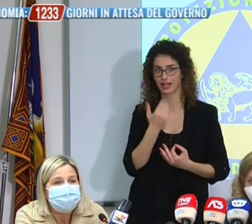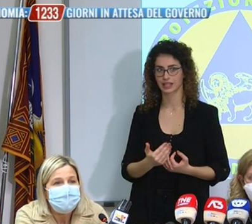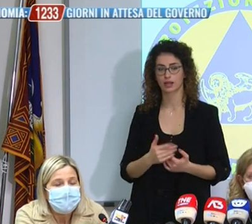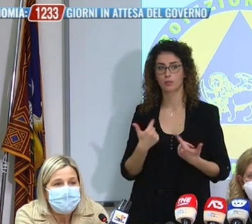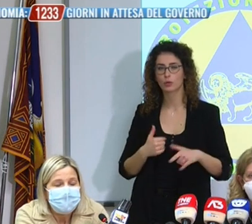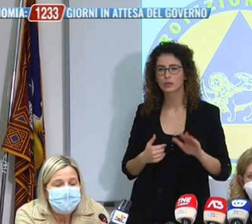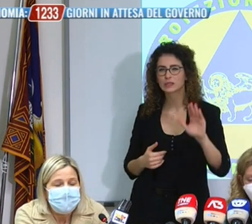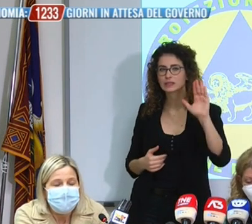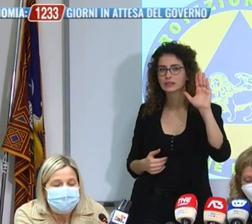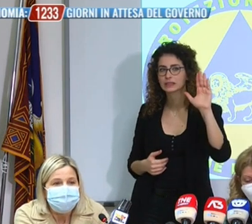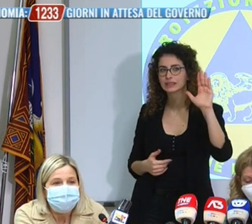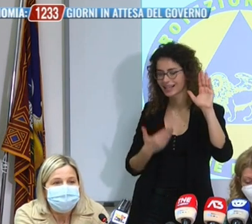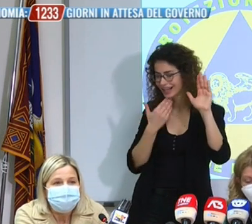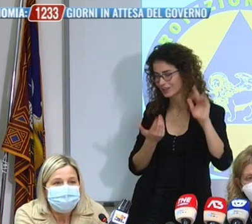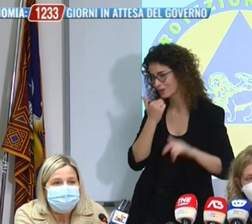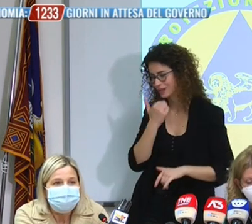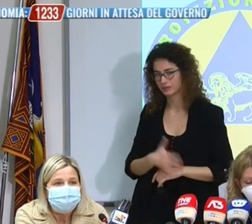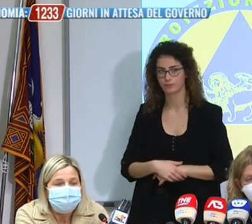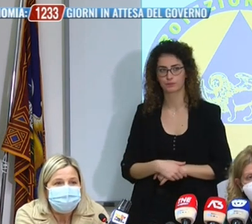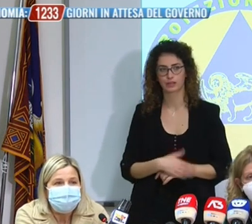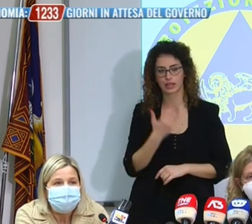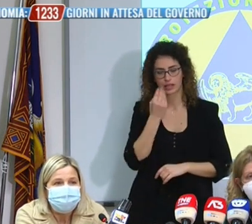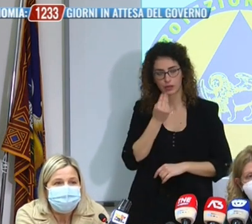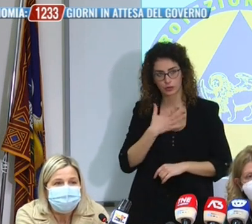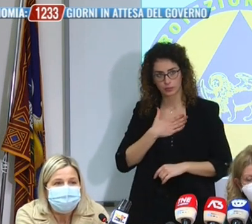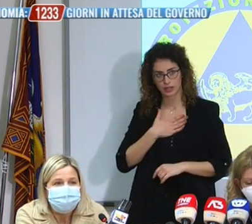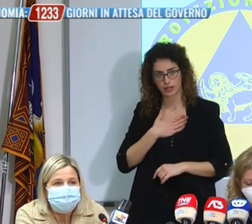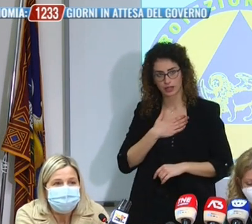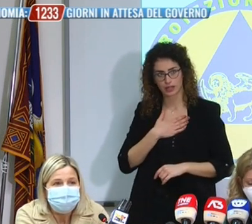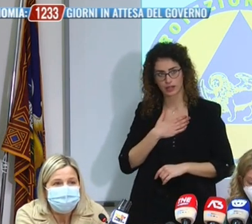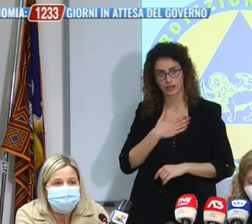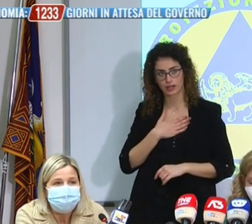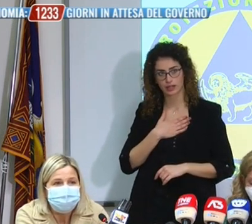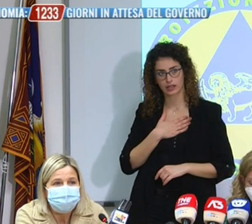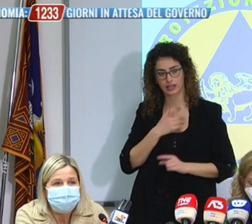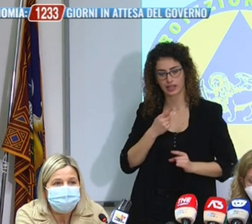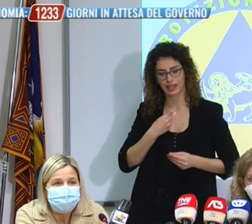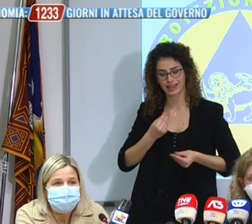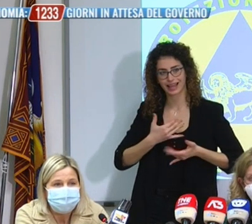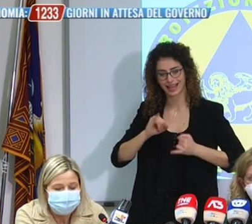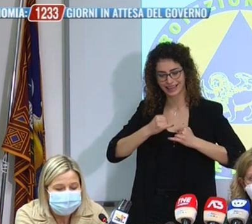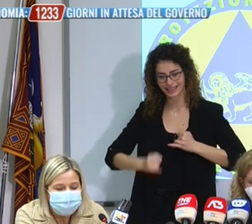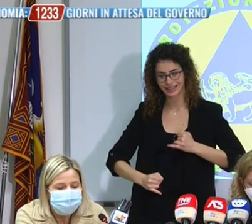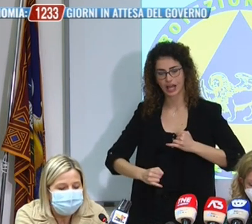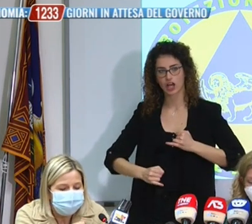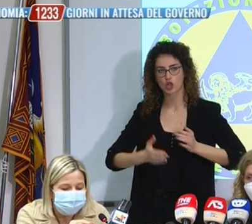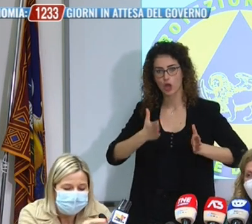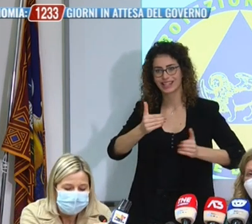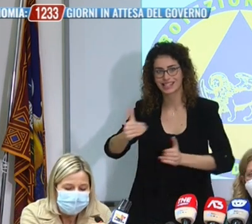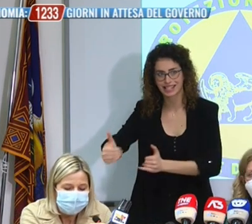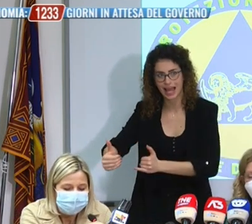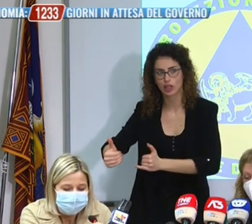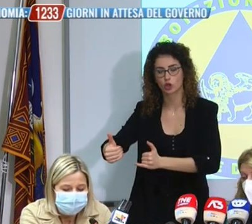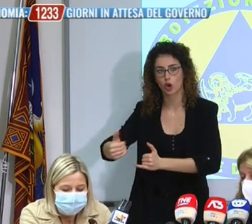Vabbè, grazie. Posso fare una domanda? Grazie, scusate. Secondo me, se ci deste il dettaglio dei distretti, allora, e